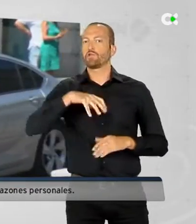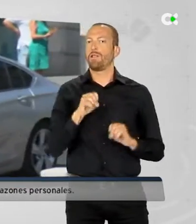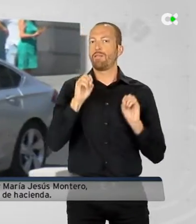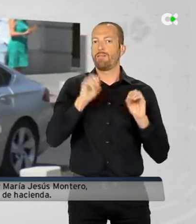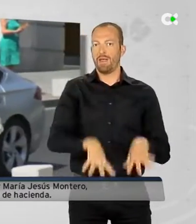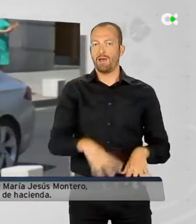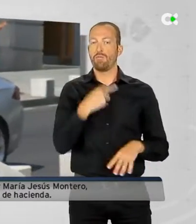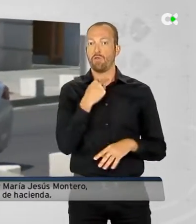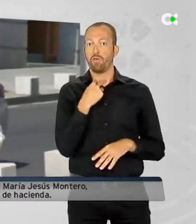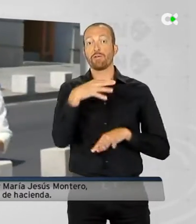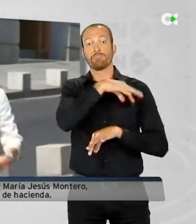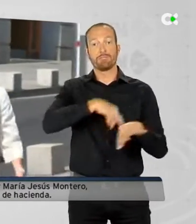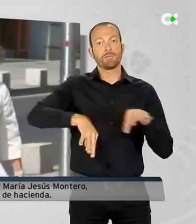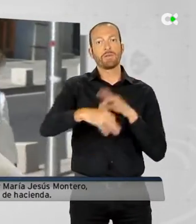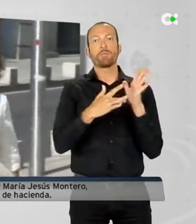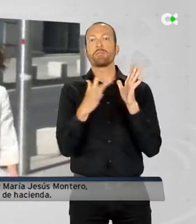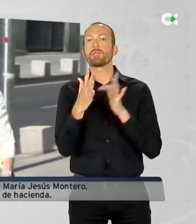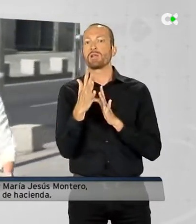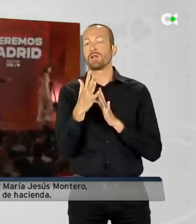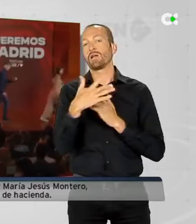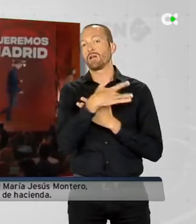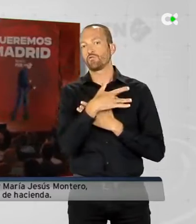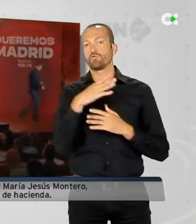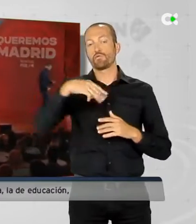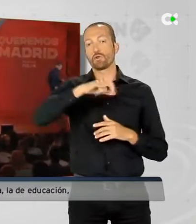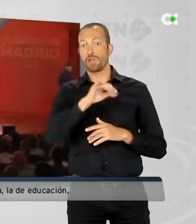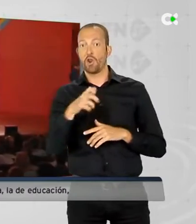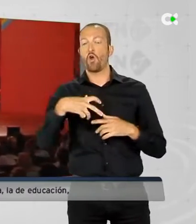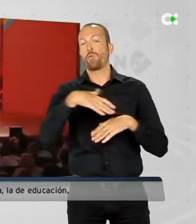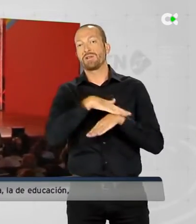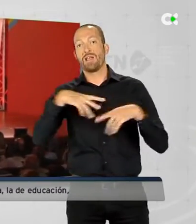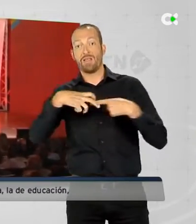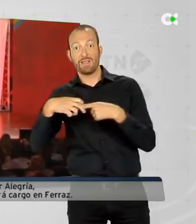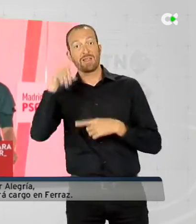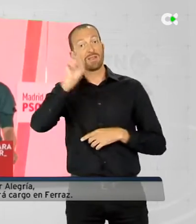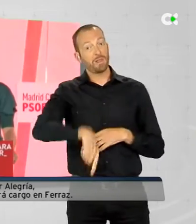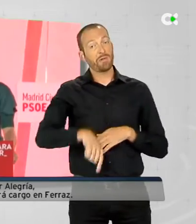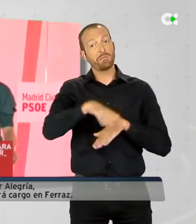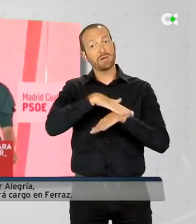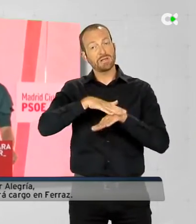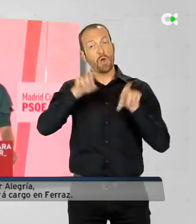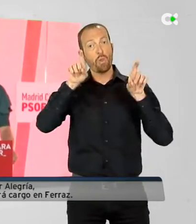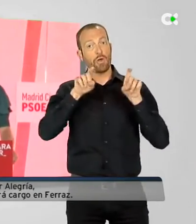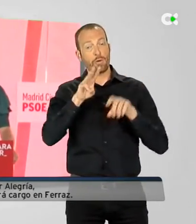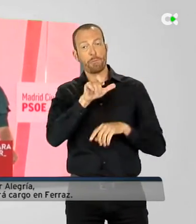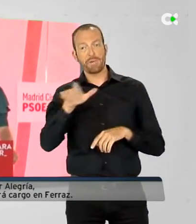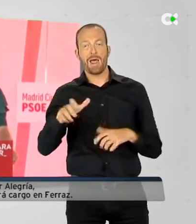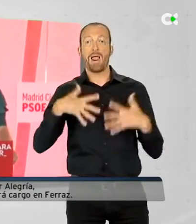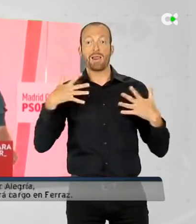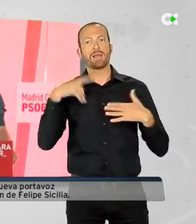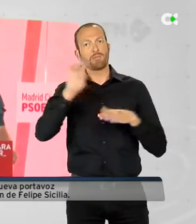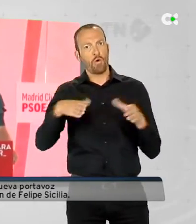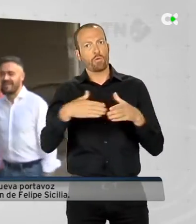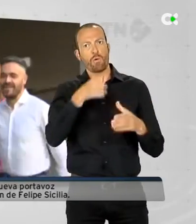Será relevada por María Jesús Montero, ministra de Hacienda. Otra ministra, la de Educación, Pilar Alegría, también tendrá cargo en Ferraz. Será la